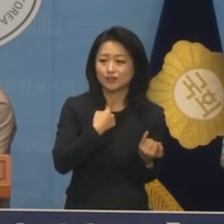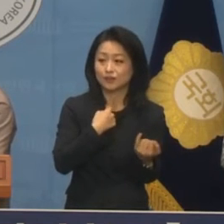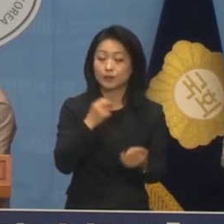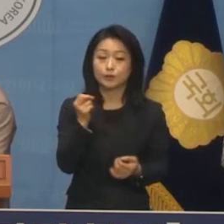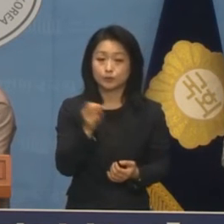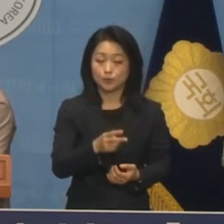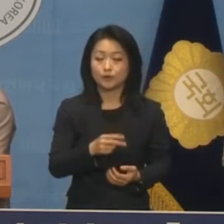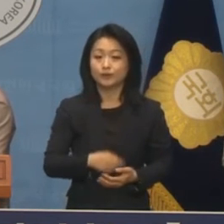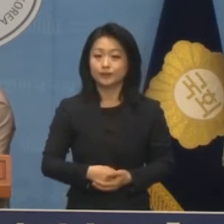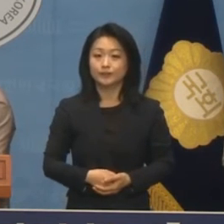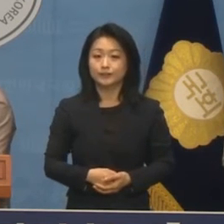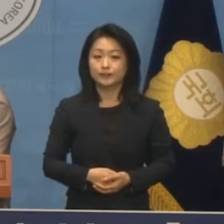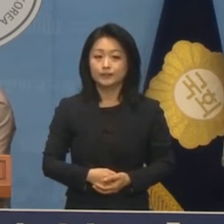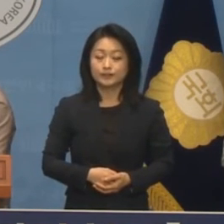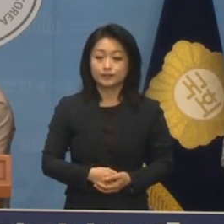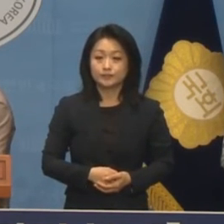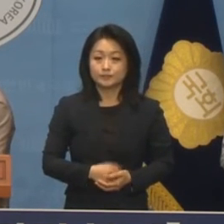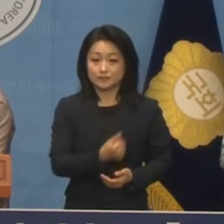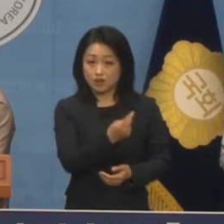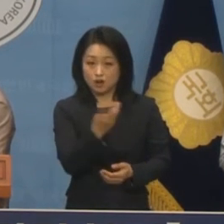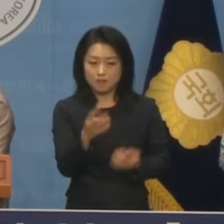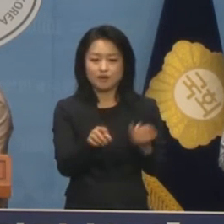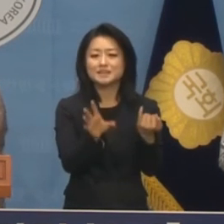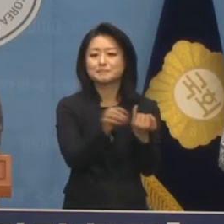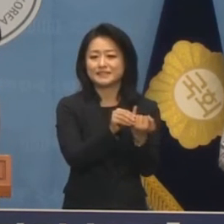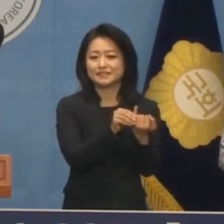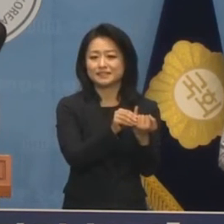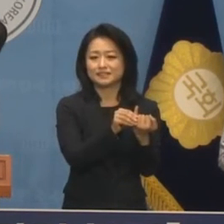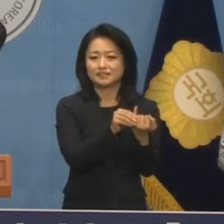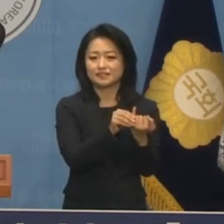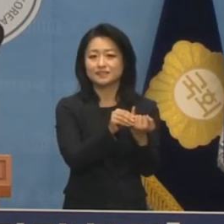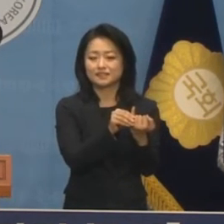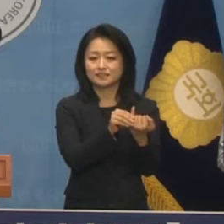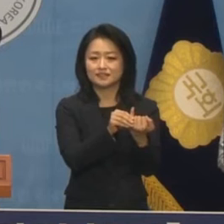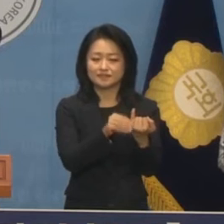끝나지 않았습니다. 또 여러 명을 임신시킨 겁니다.